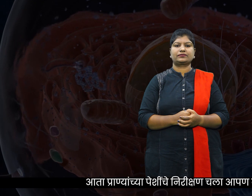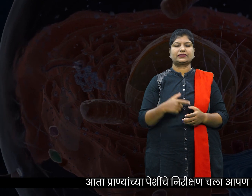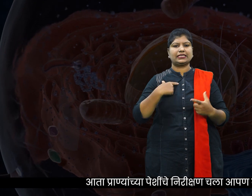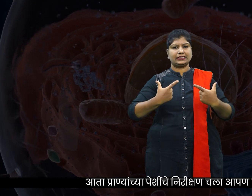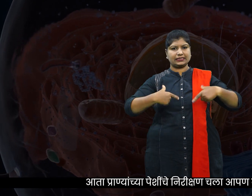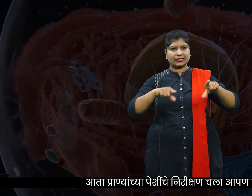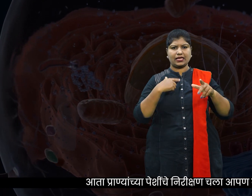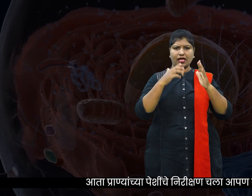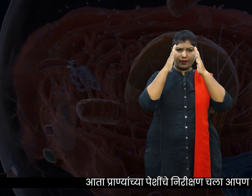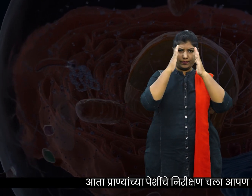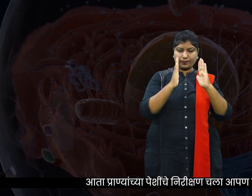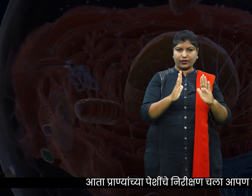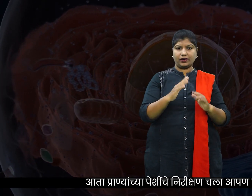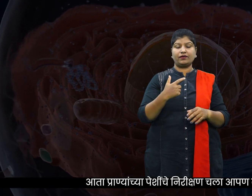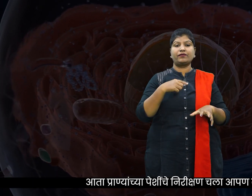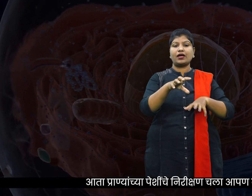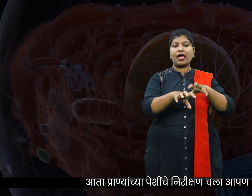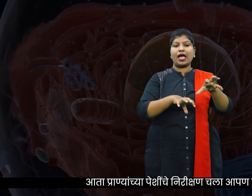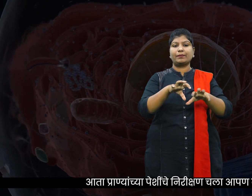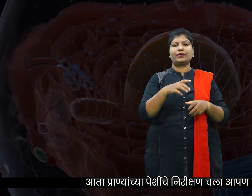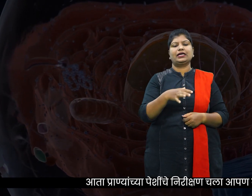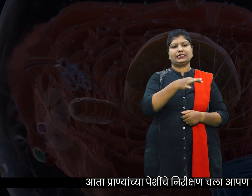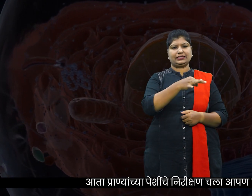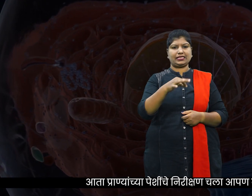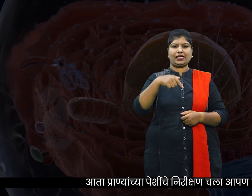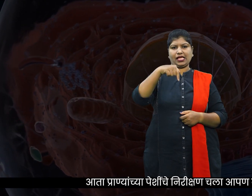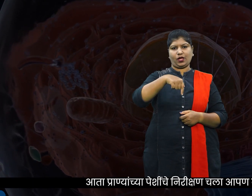आता प्राण्यांच्या पेशींचे निरीक्षण चला आपण करूया.